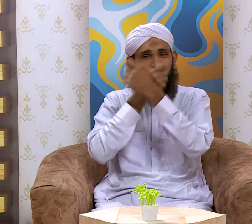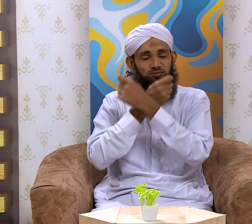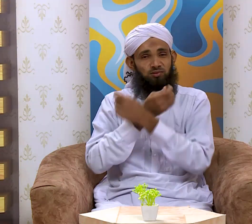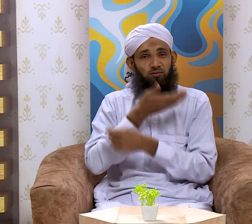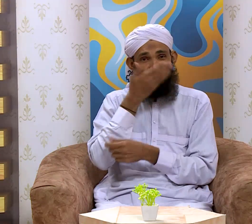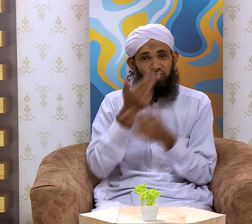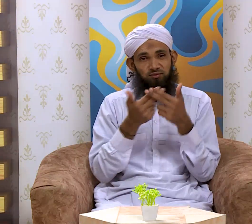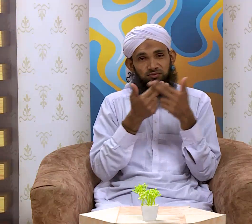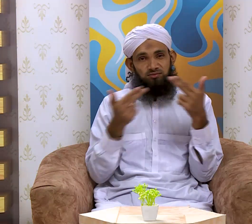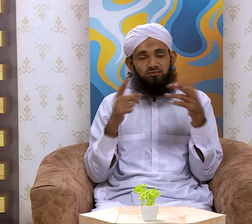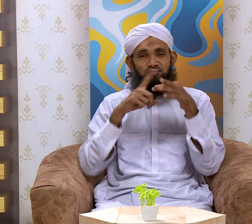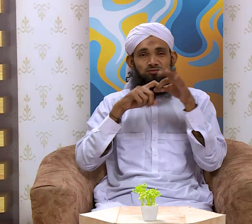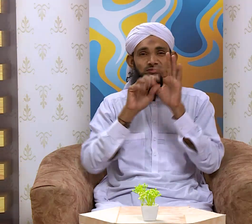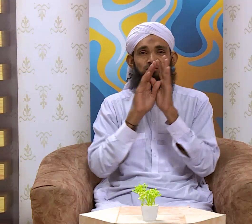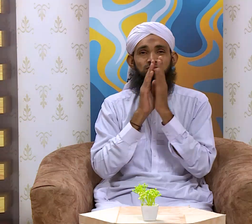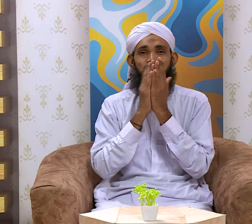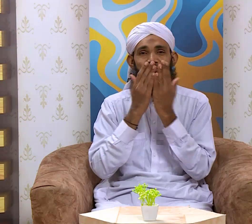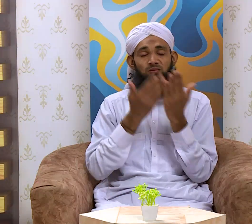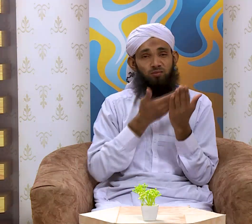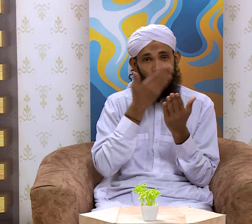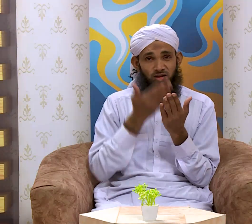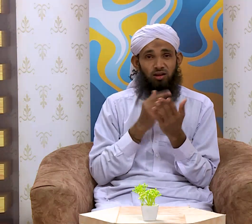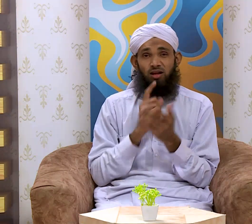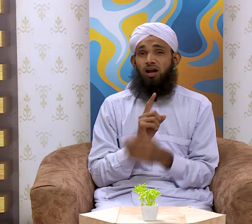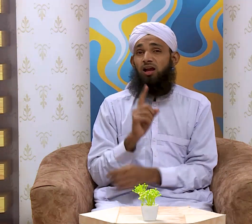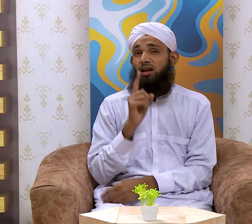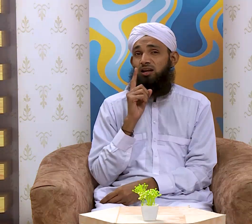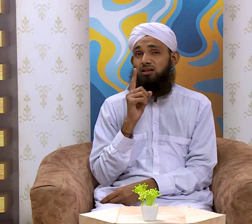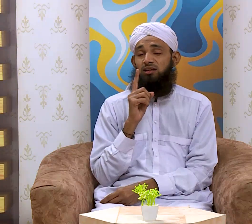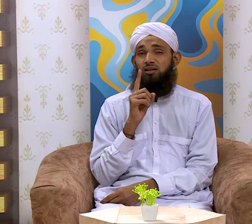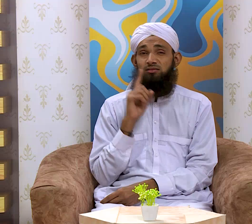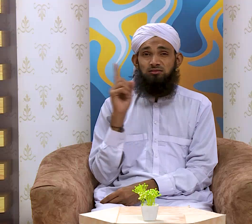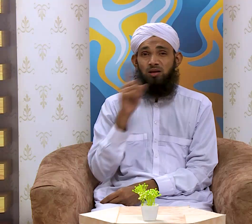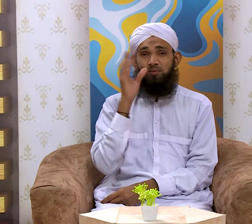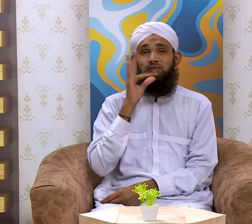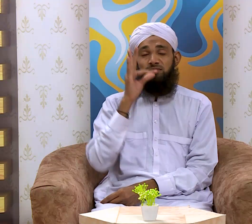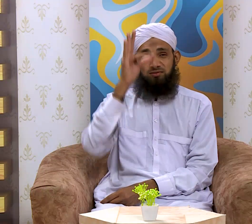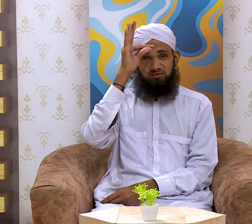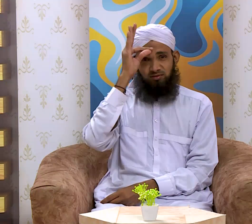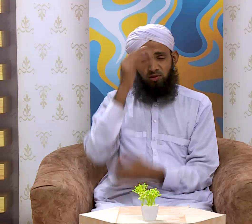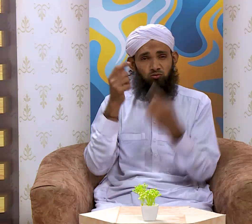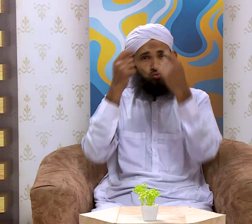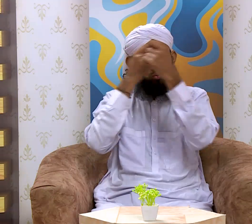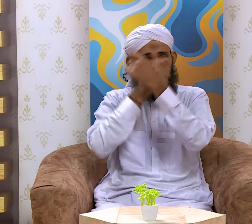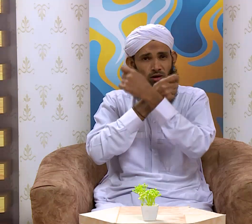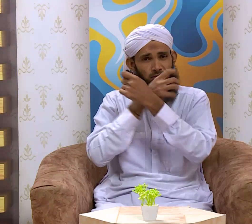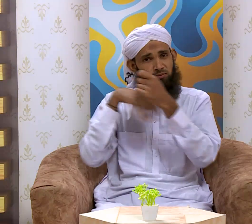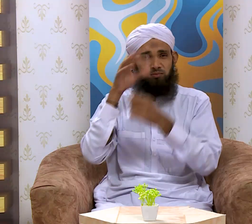اس بات کا ذکر فرمایا کہ اللہ پاک نے اپنے انبیاء کو غیب کا علم عطا فرمایا ہے۔ اللہ